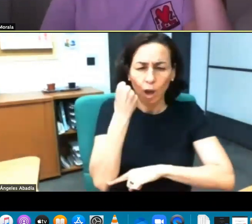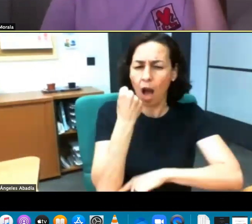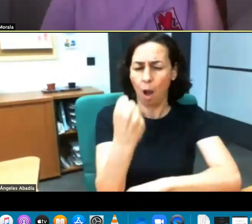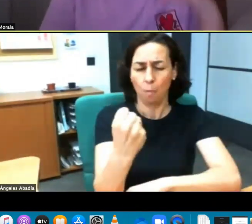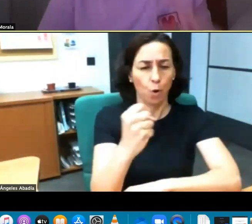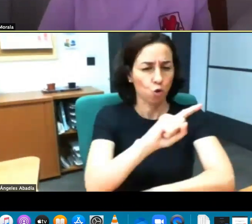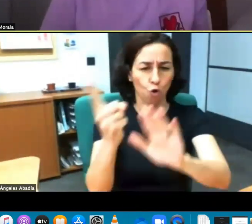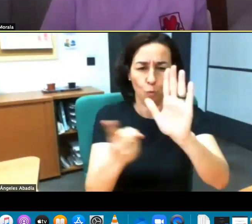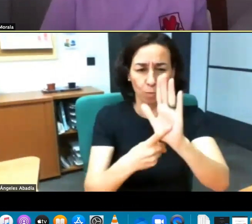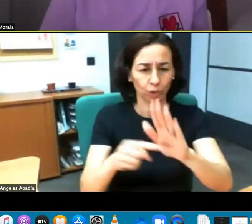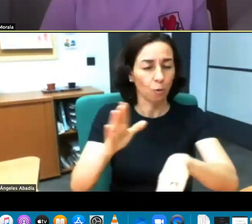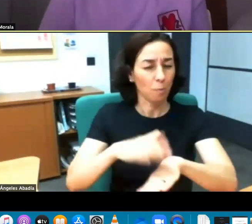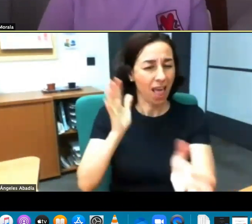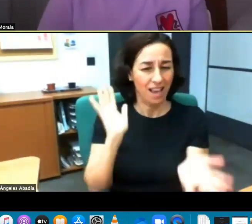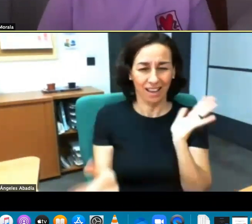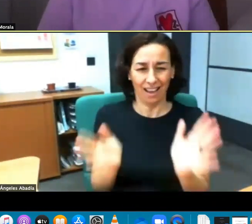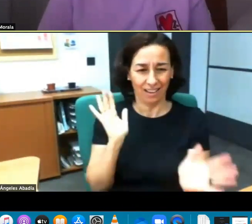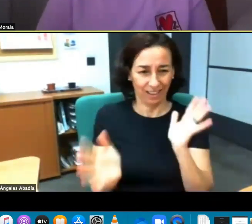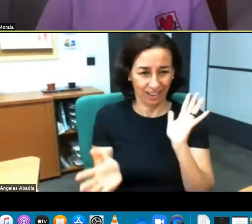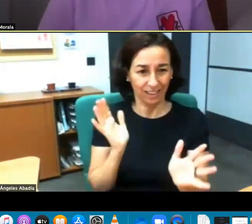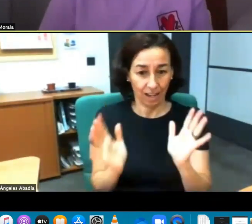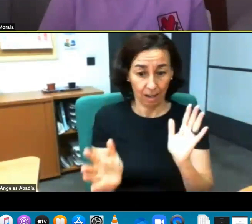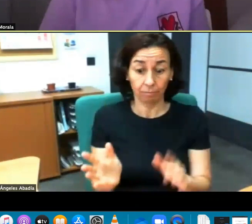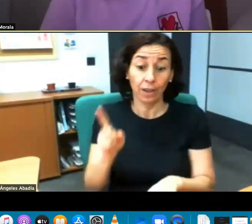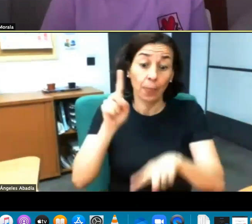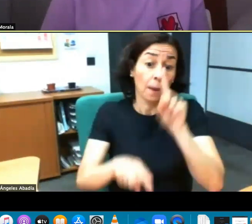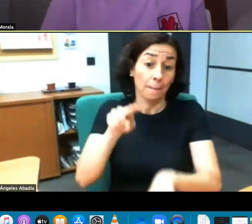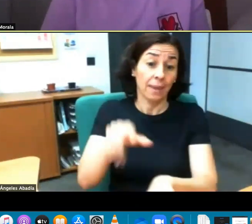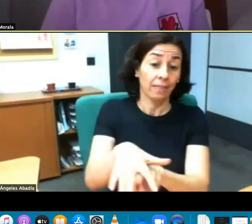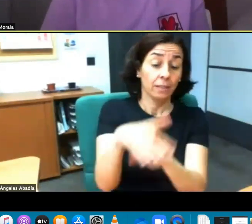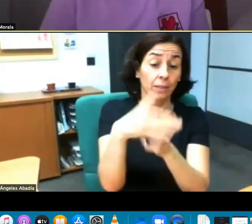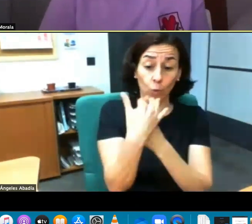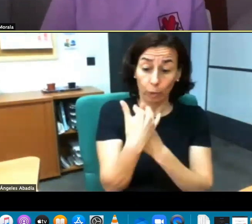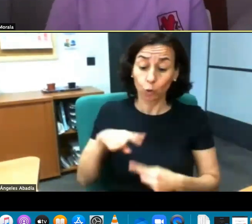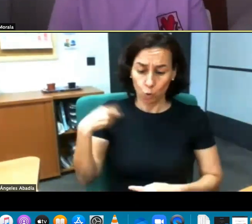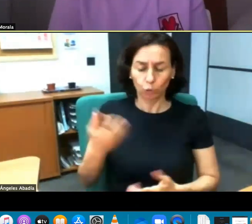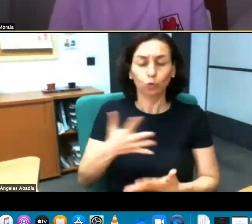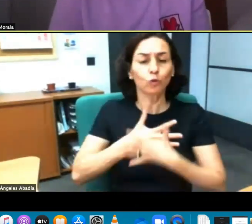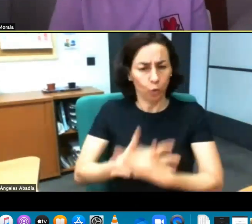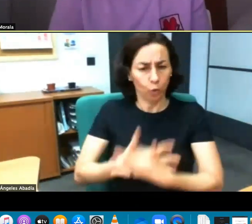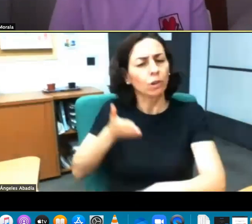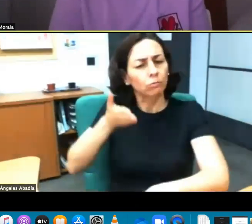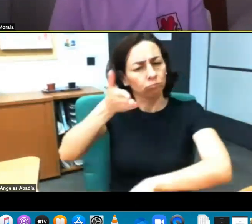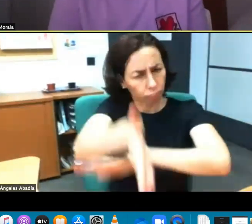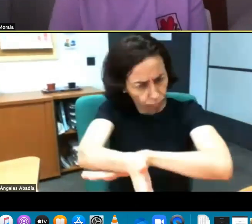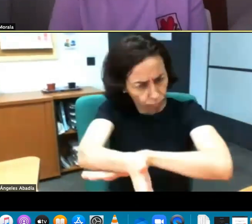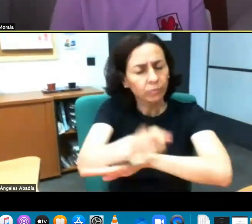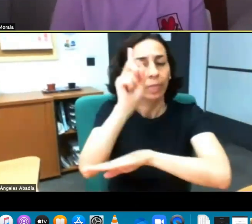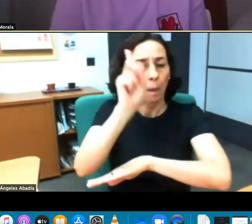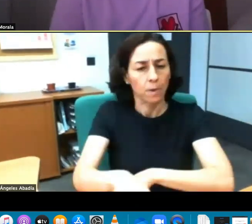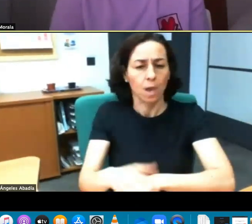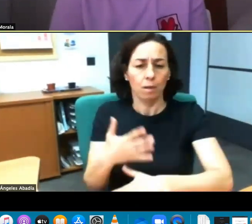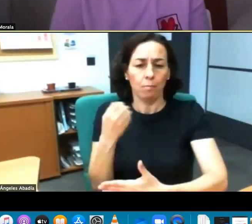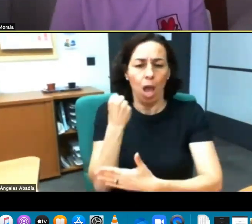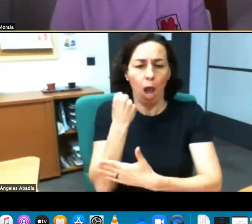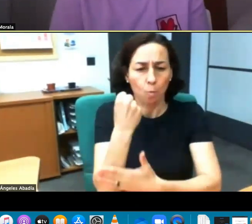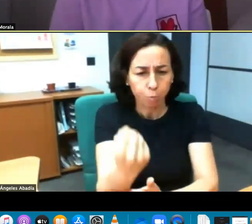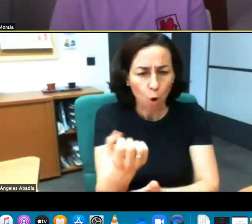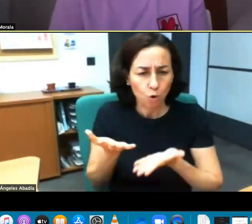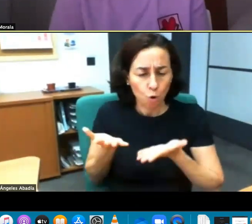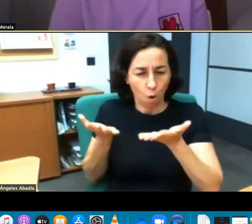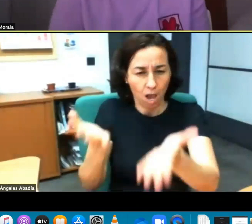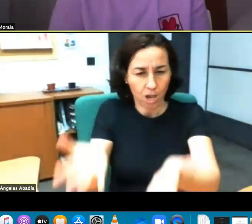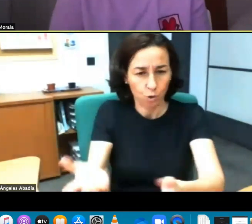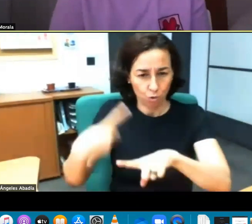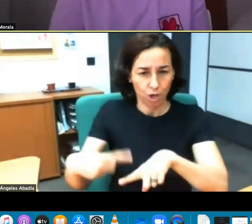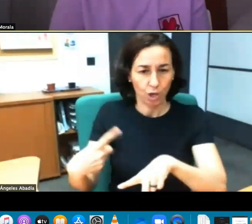carrera, y en muchos casos, pues por supuesto, nuestros voluntarios también acuden a apoyarles y acuden al día de la carrera y